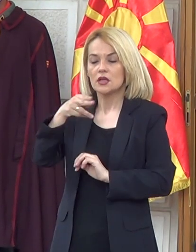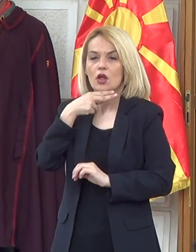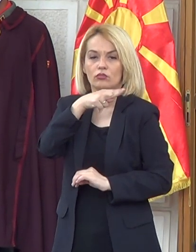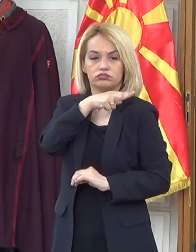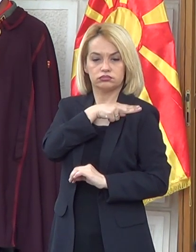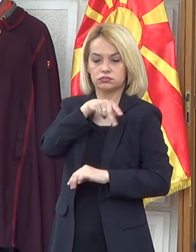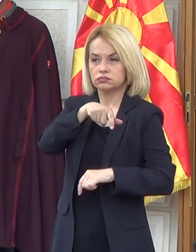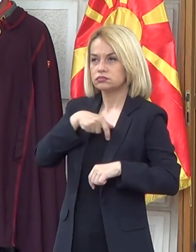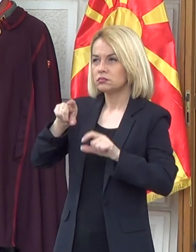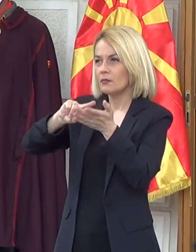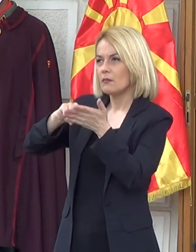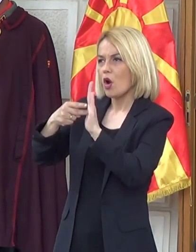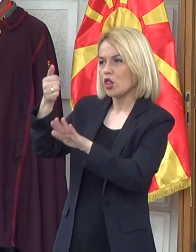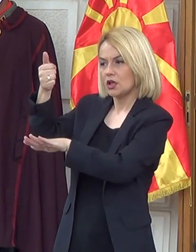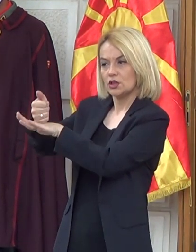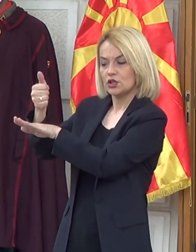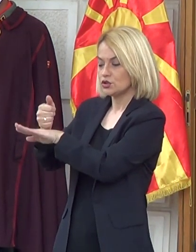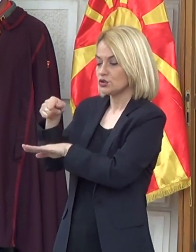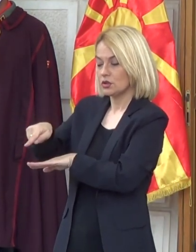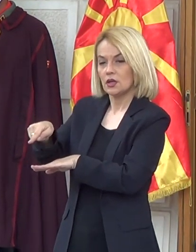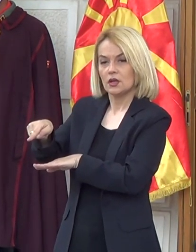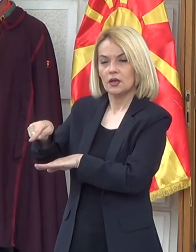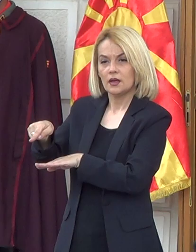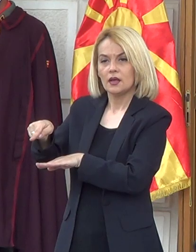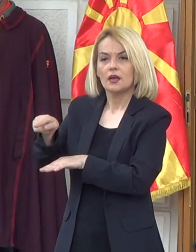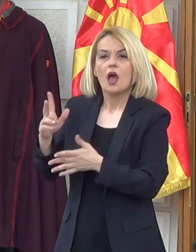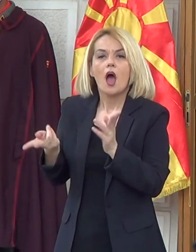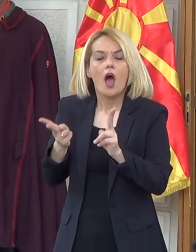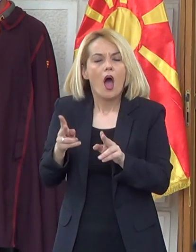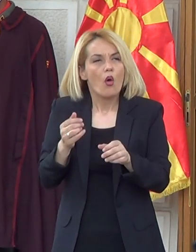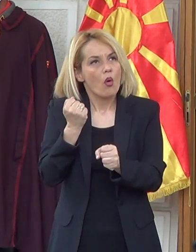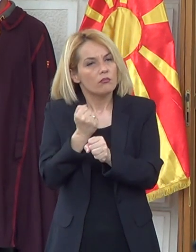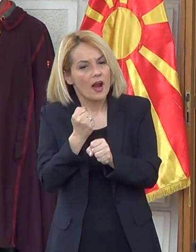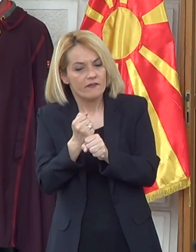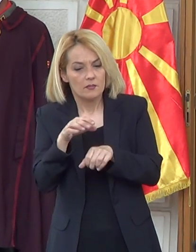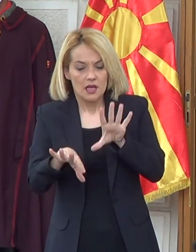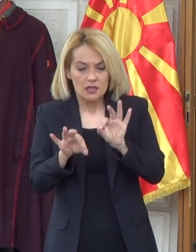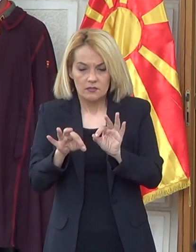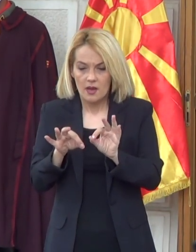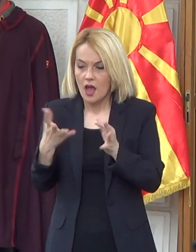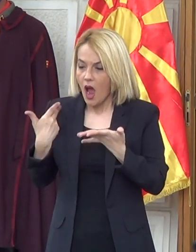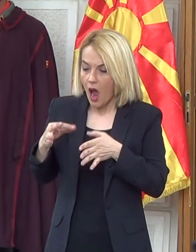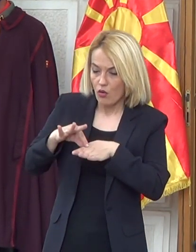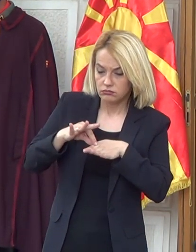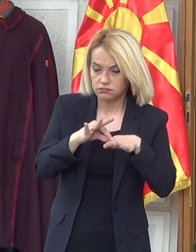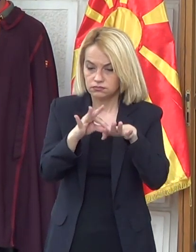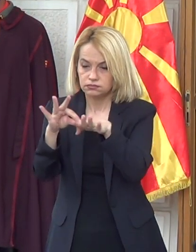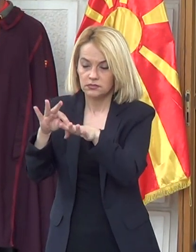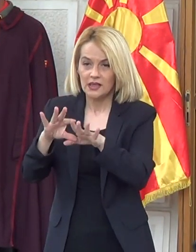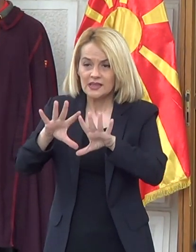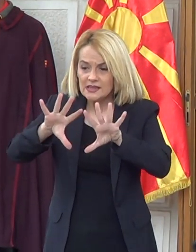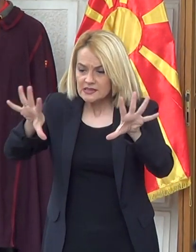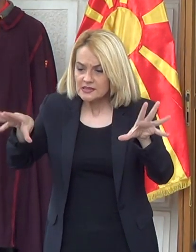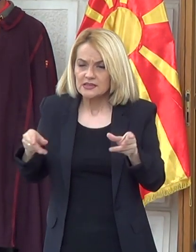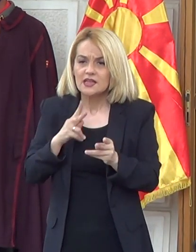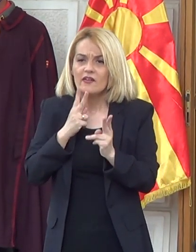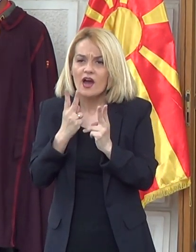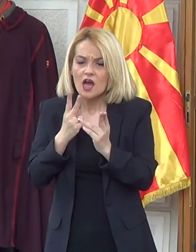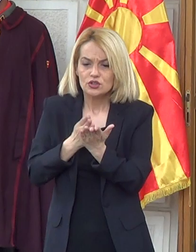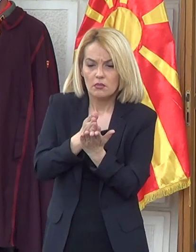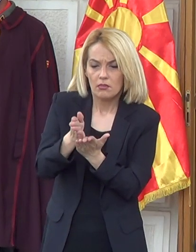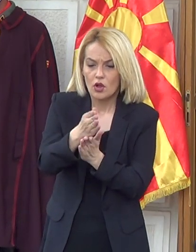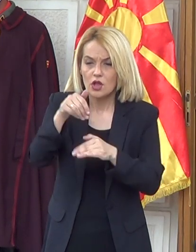пред се за одговорните политички лидери е како да направиме избори и како да ги тераме да ги водиме на соодветен начин сите битни процеси во